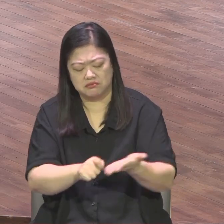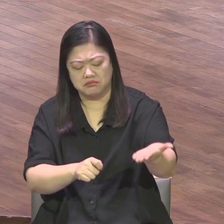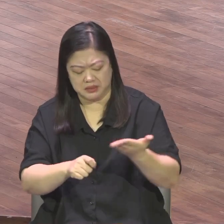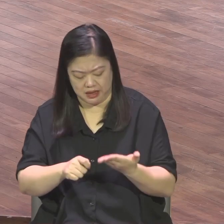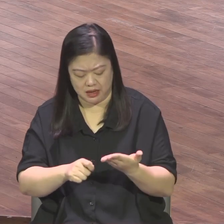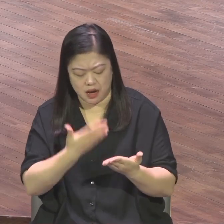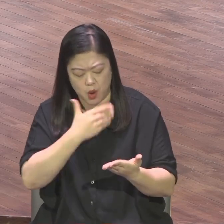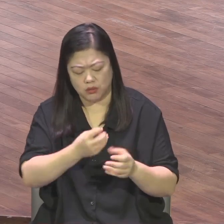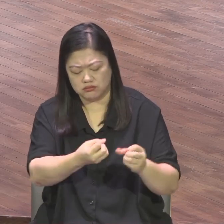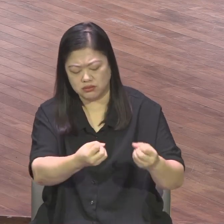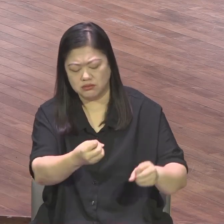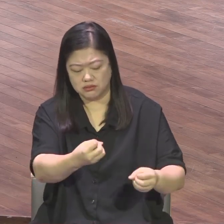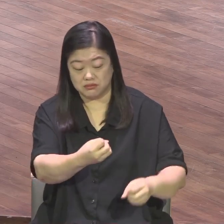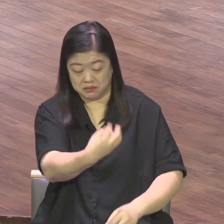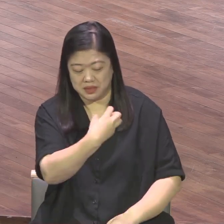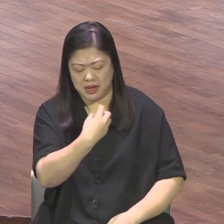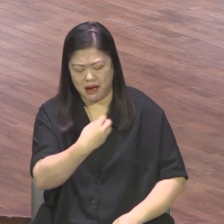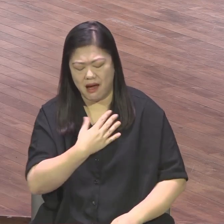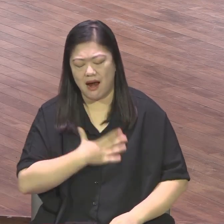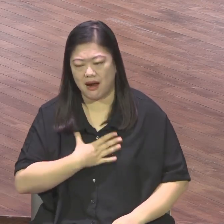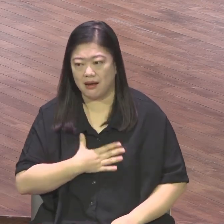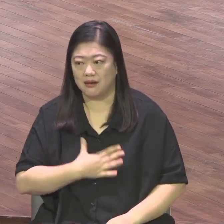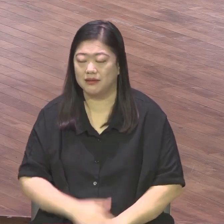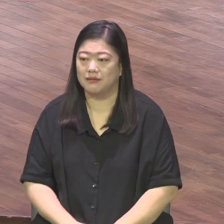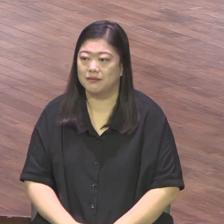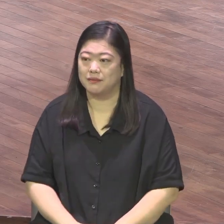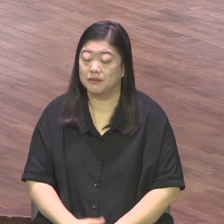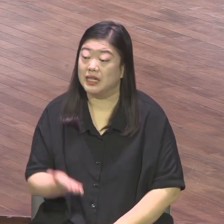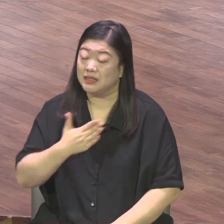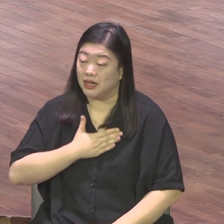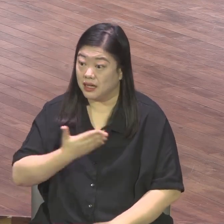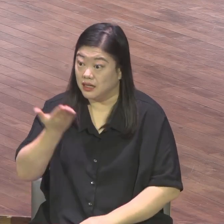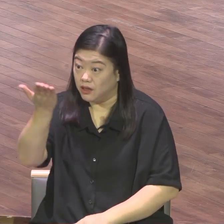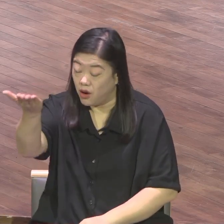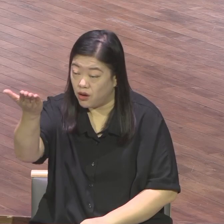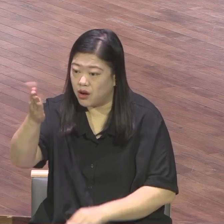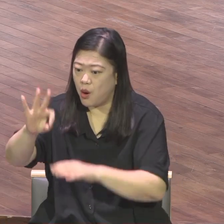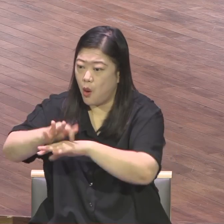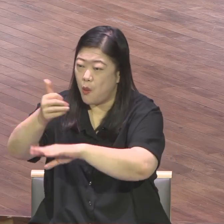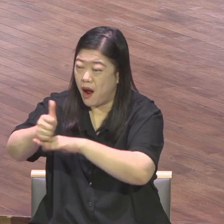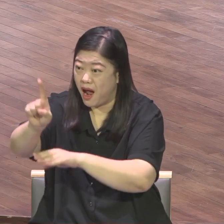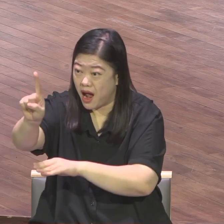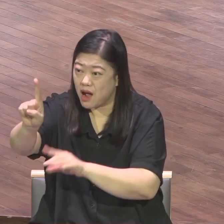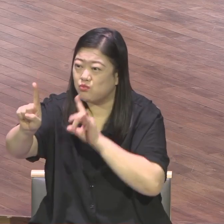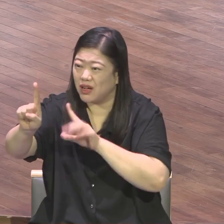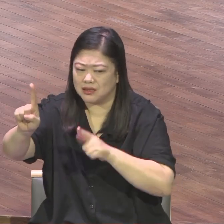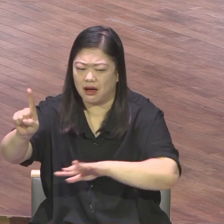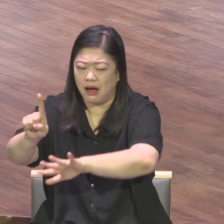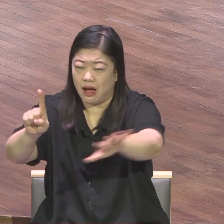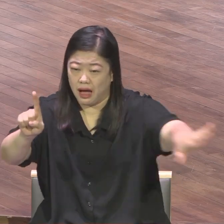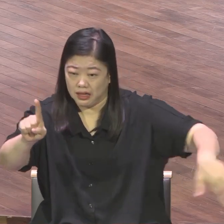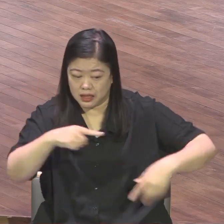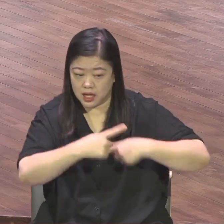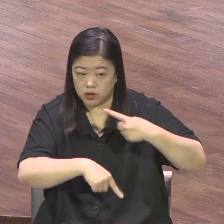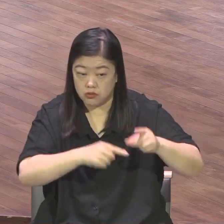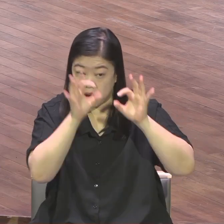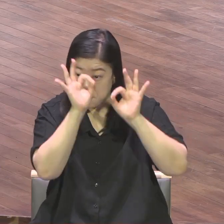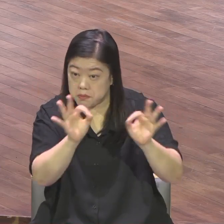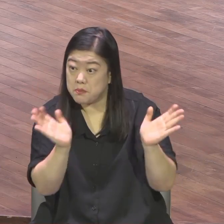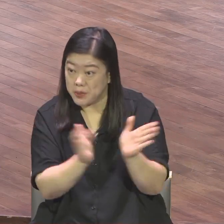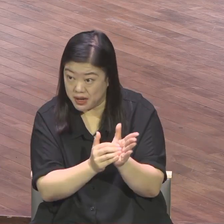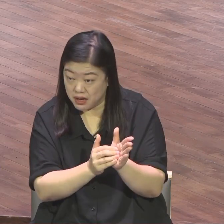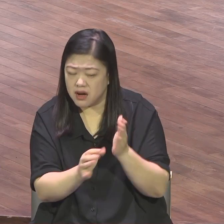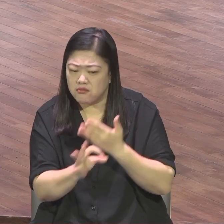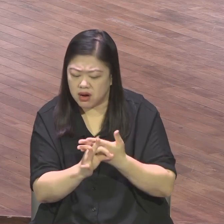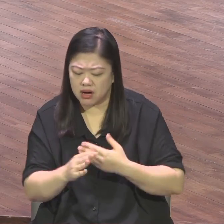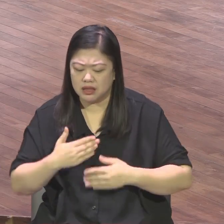이르되 말이 적으나 많으나 당신뿐만 아니라 오늘 내 말을 듣는 모든 사람도 다 이렇게 결박된 것 외에는 나와